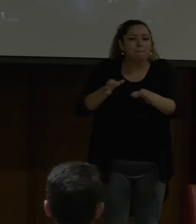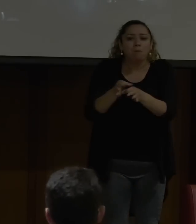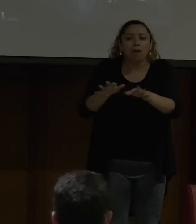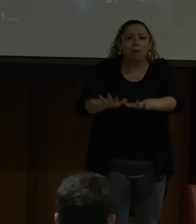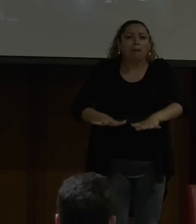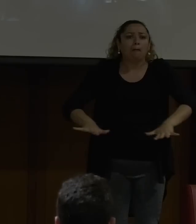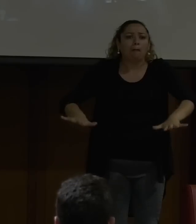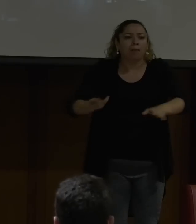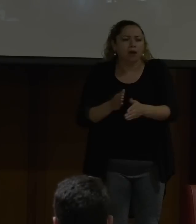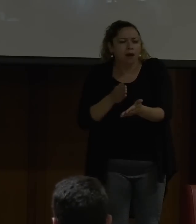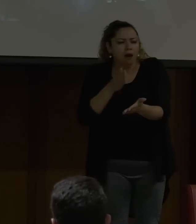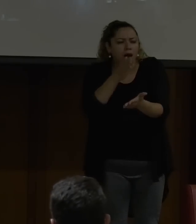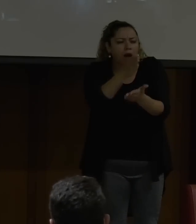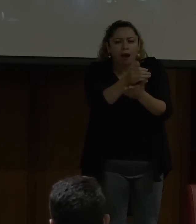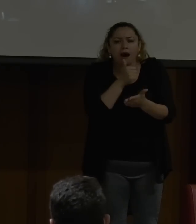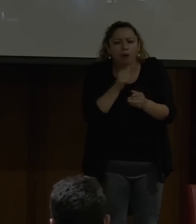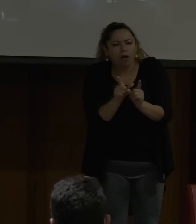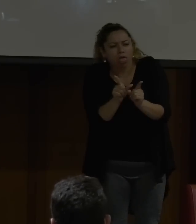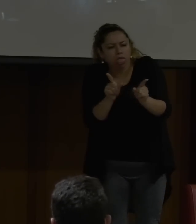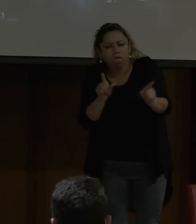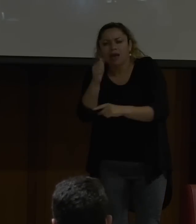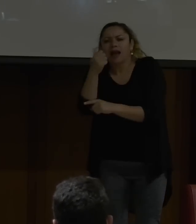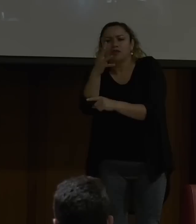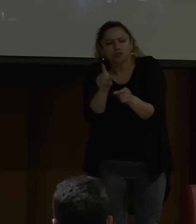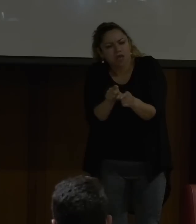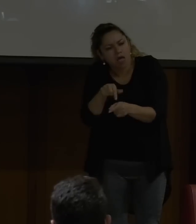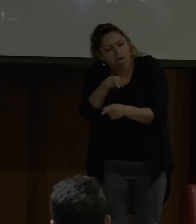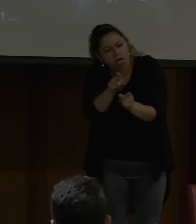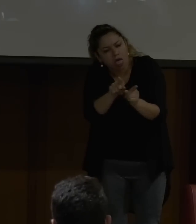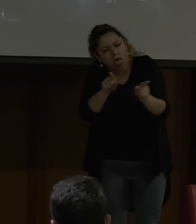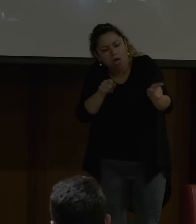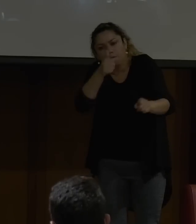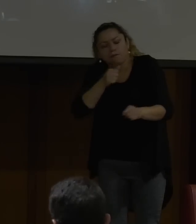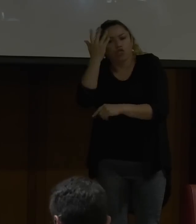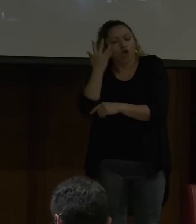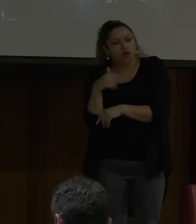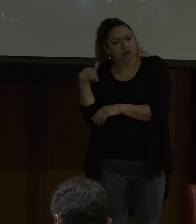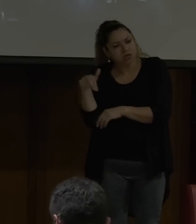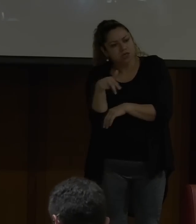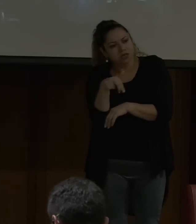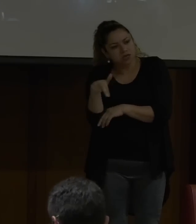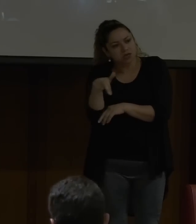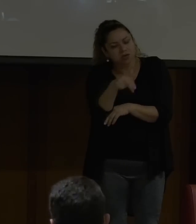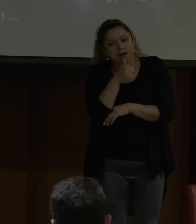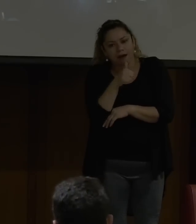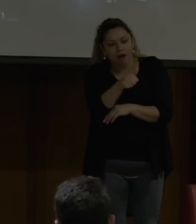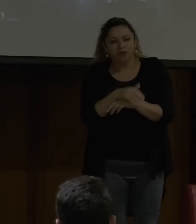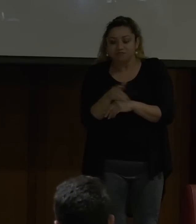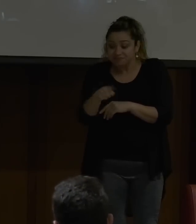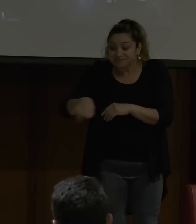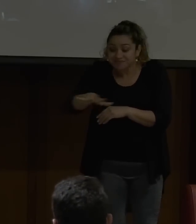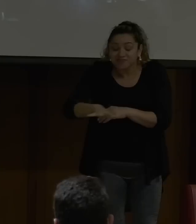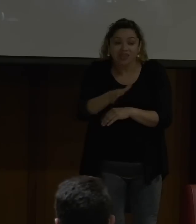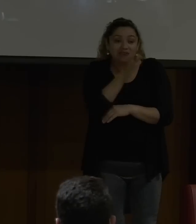a 14 kilómetros más o menos. Hasta allá había que recorrer todos los días en busca del agua. La finca se llamaba